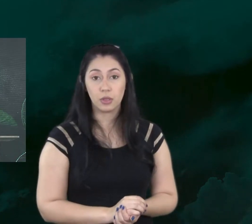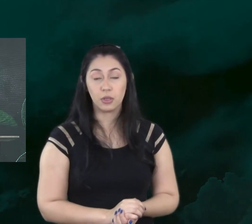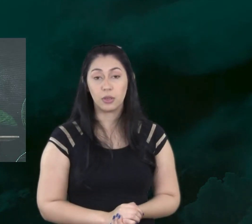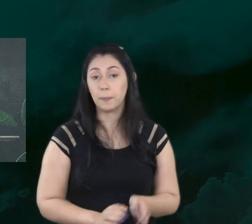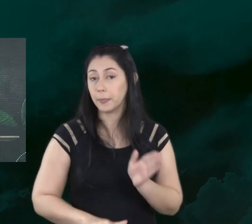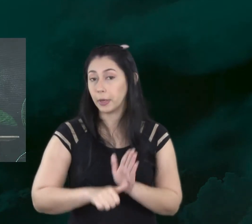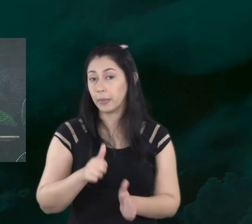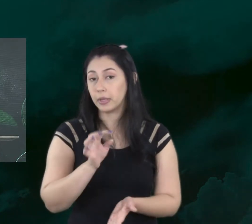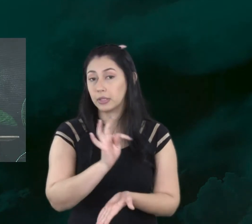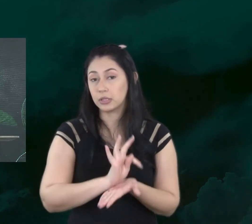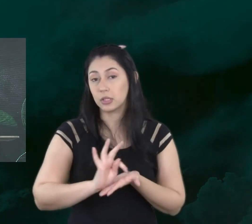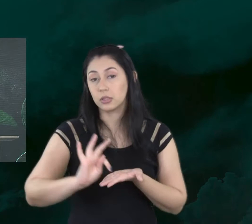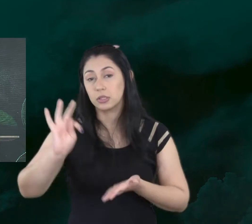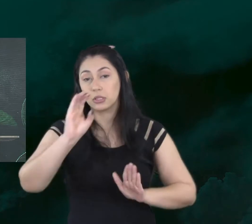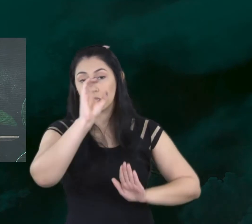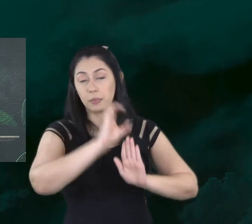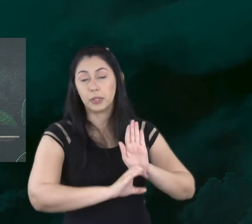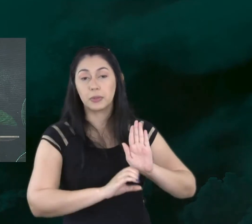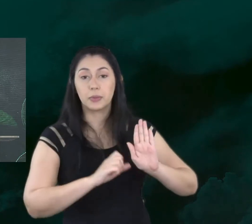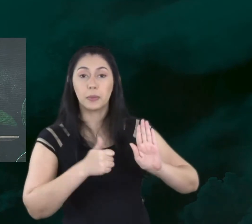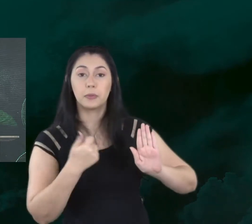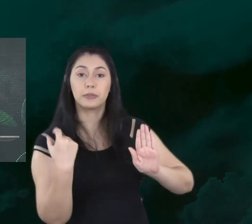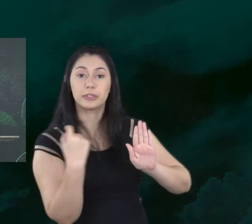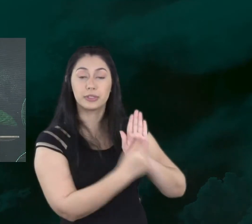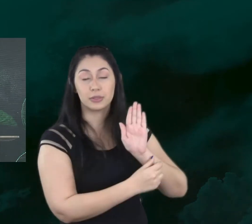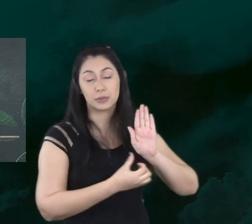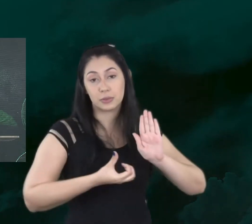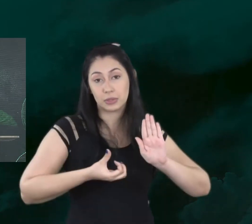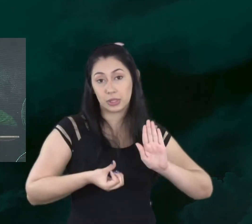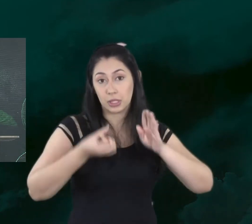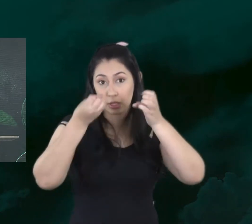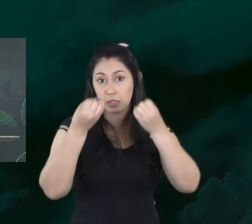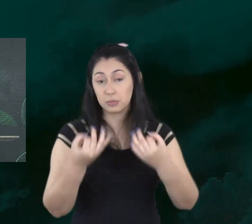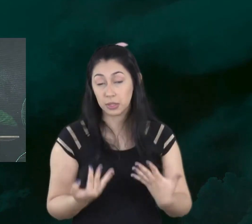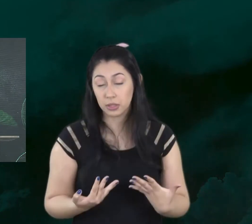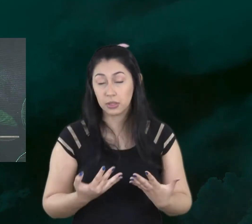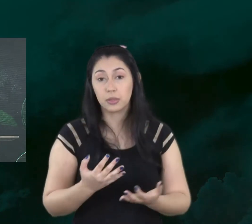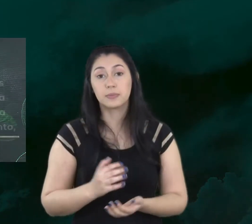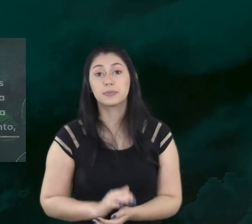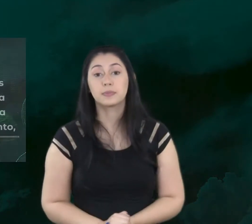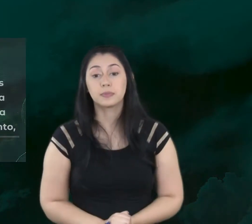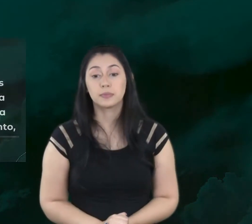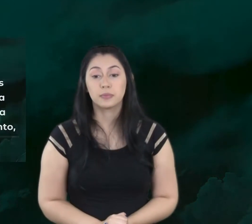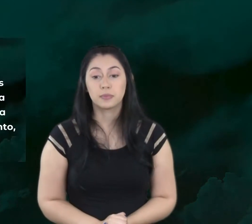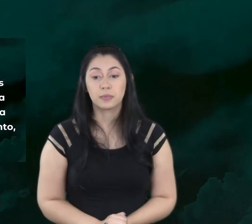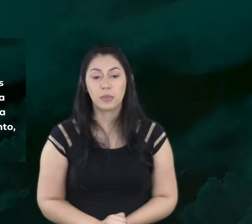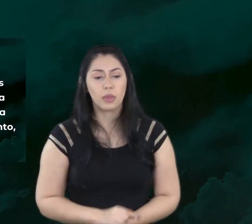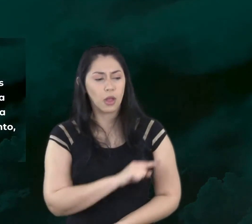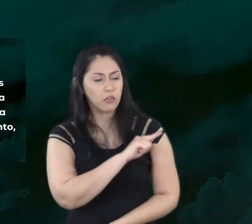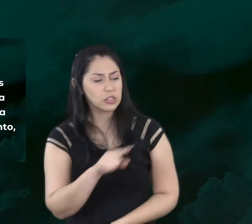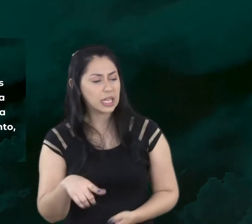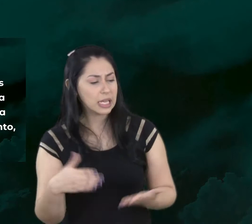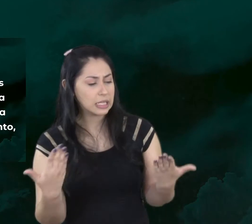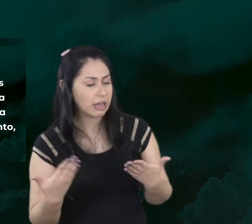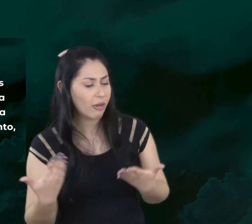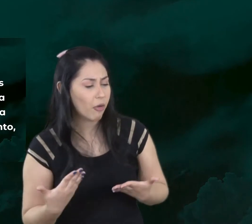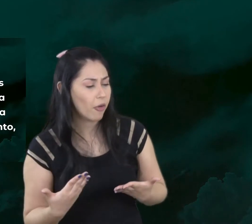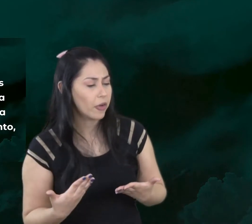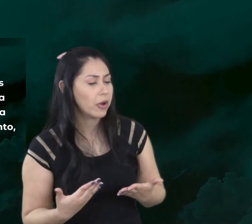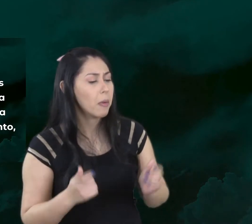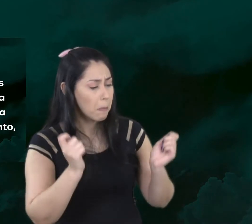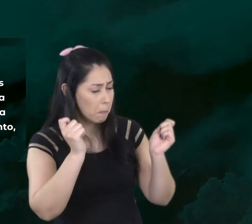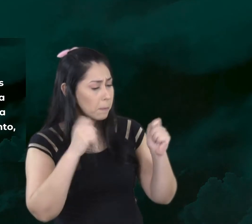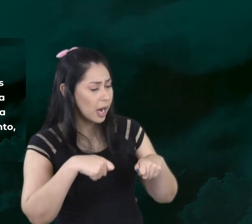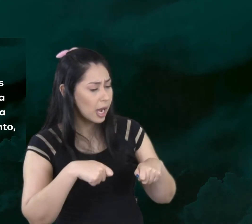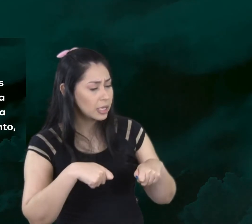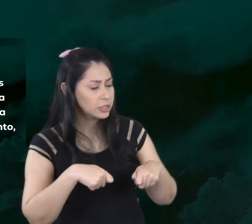1 Tessalonicenses, versículo 6, diz assim: com efeito, vos tornastes imitadores